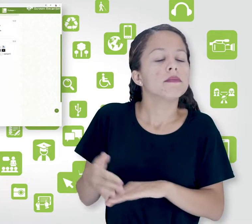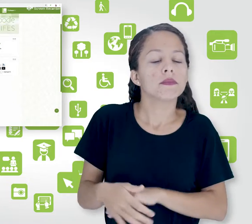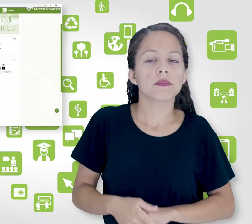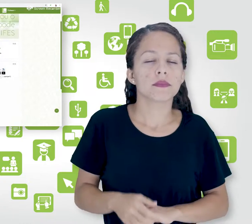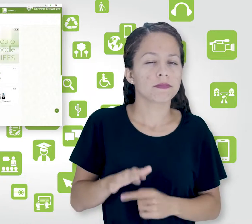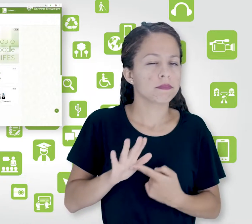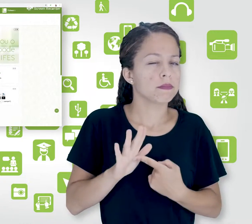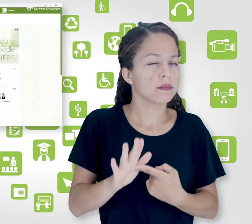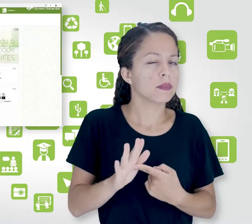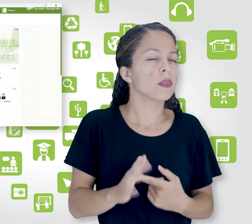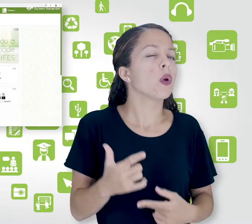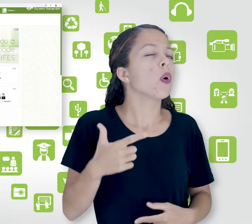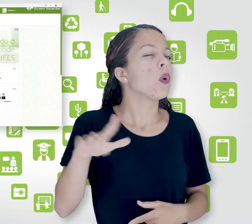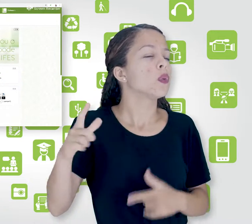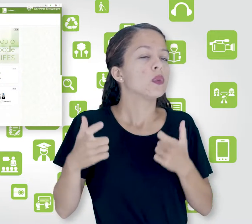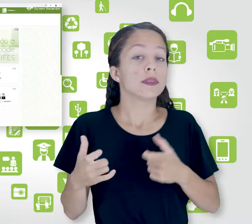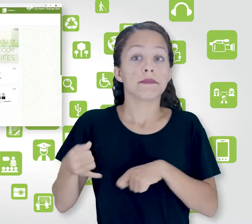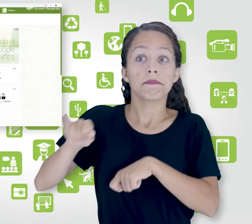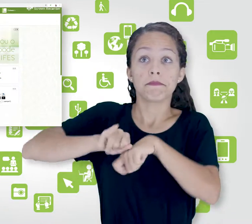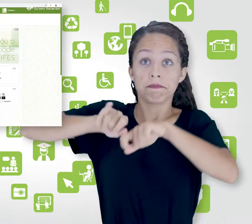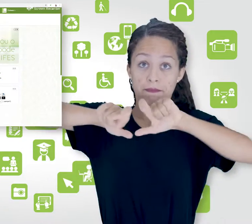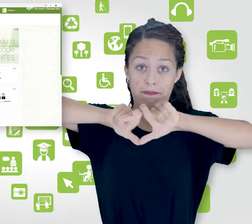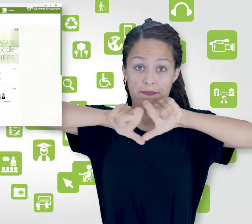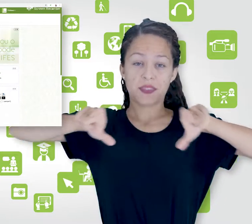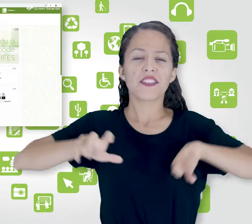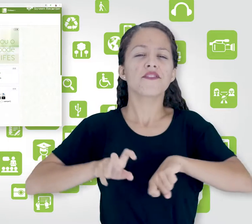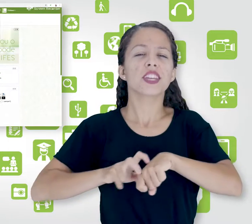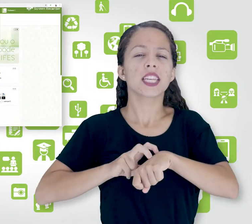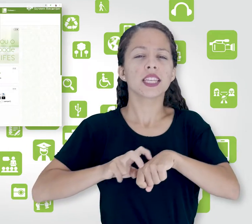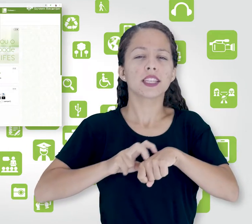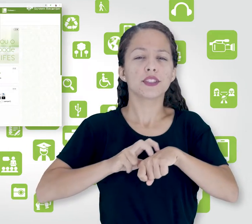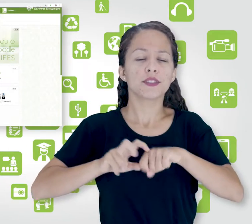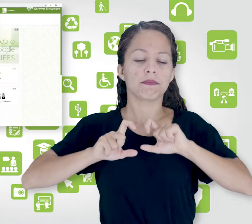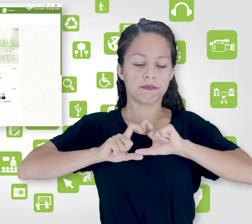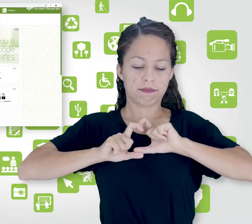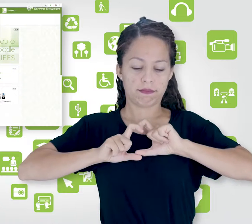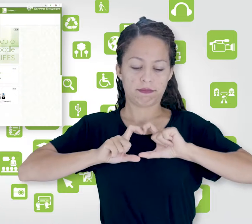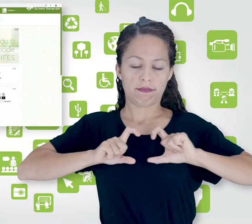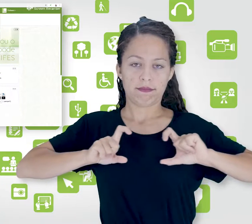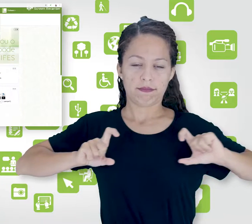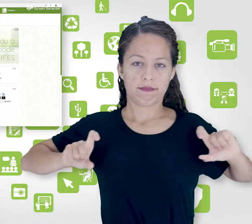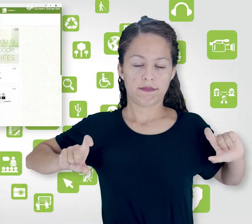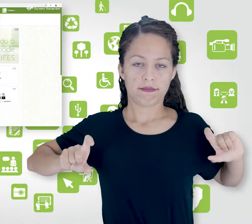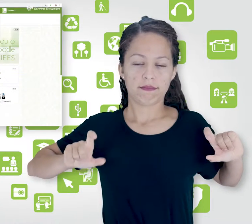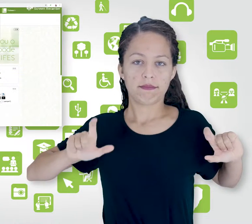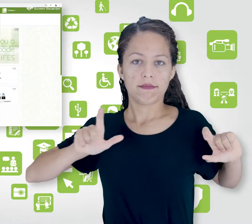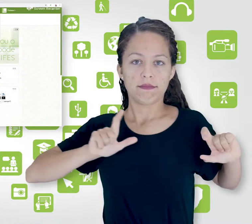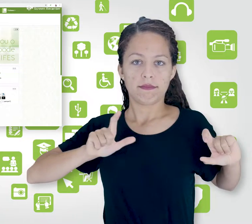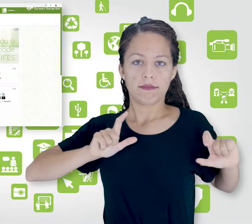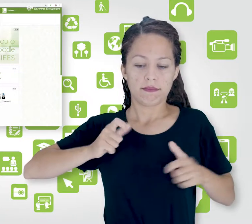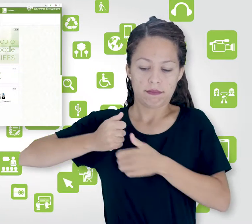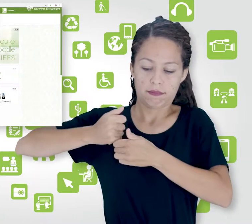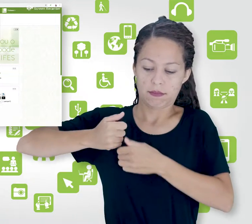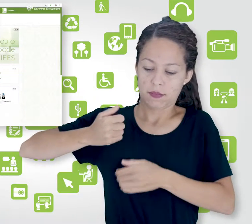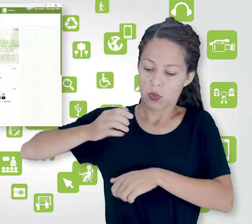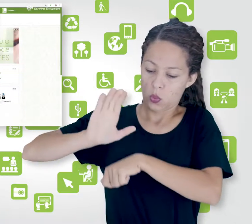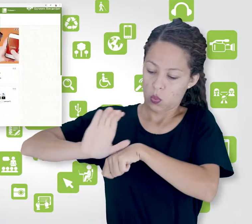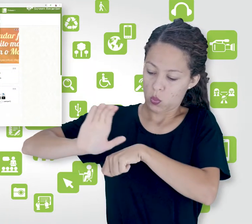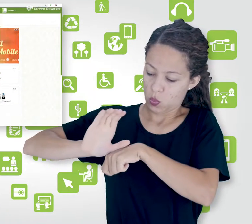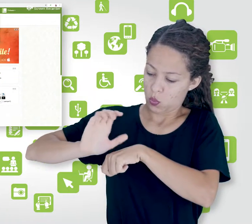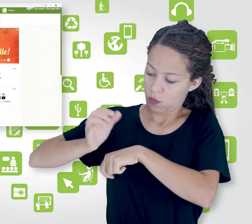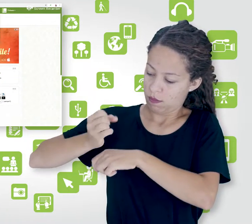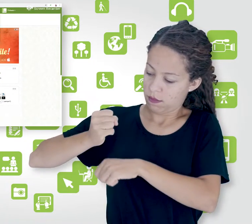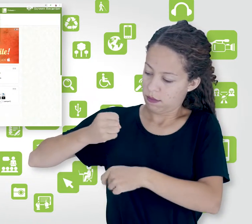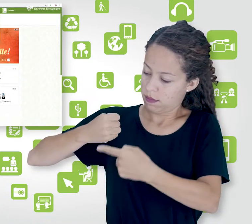você participam quero te mostrar outros lugares onde estão os cursos aqui em cima também no menu superior veja só você também tem um